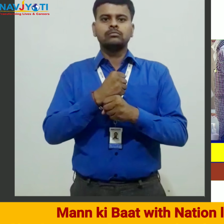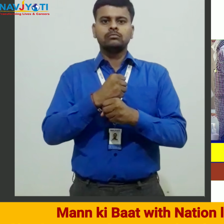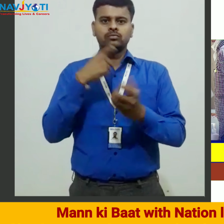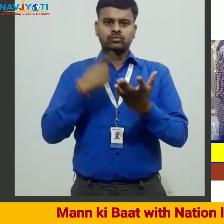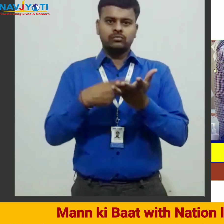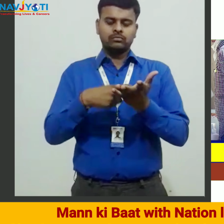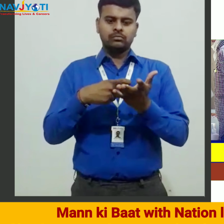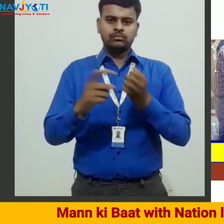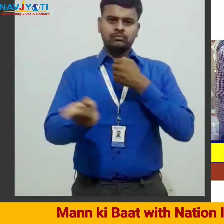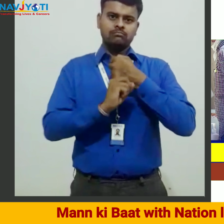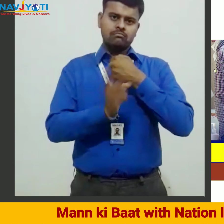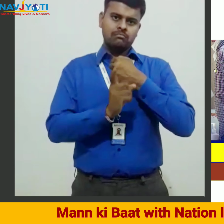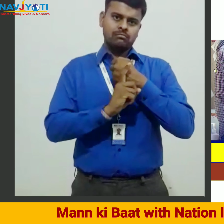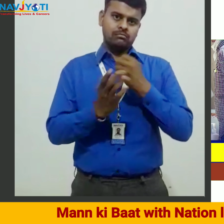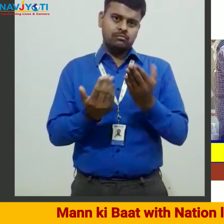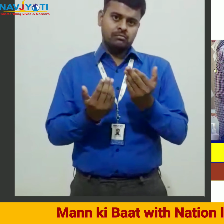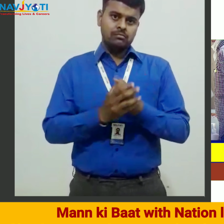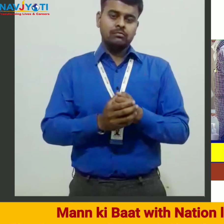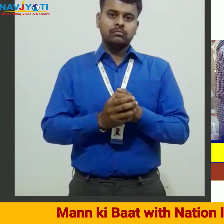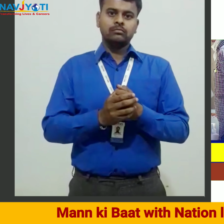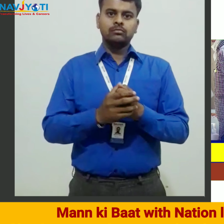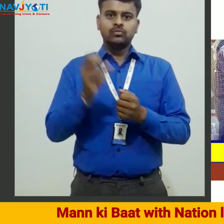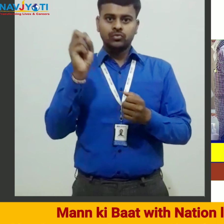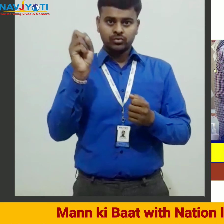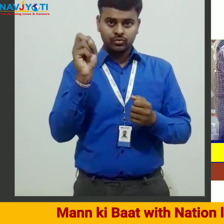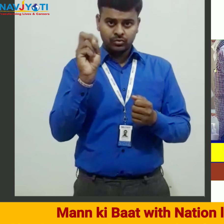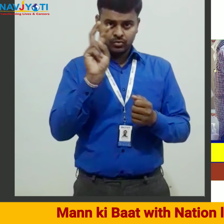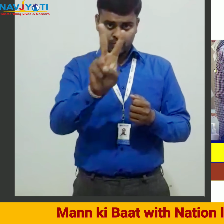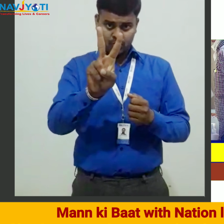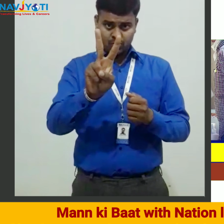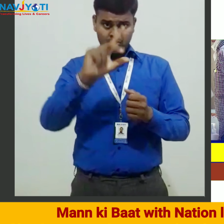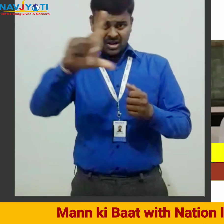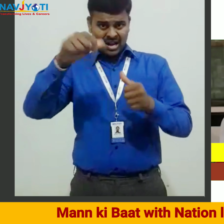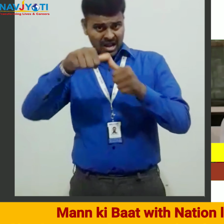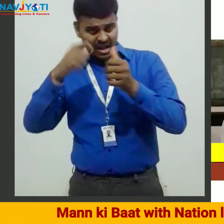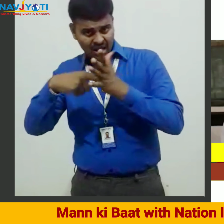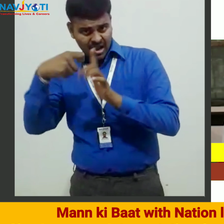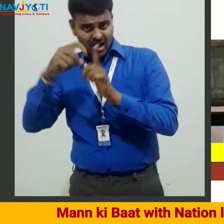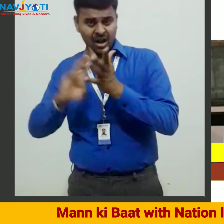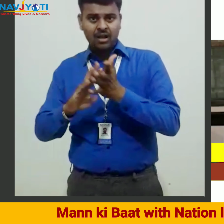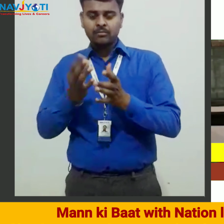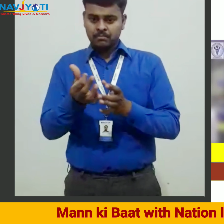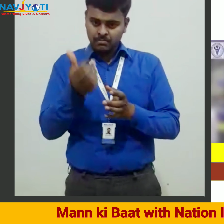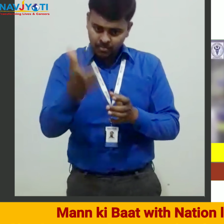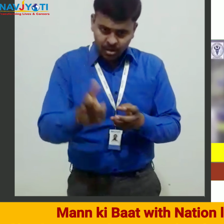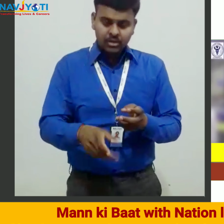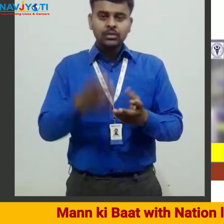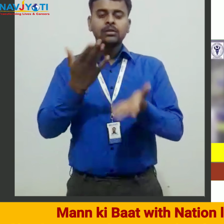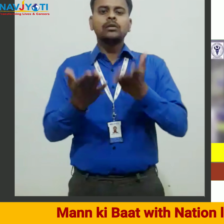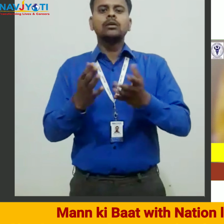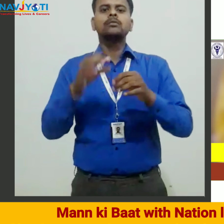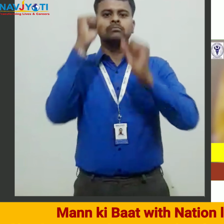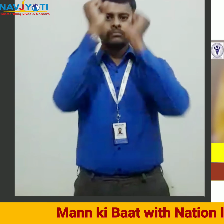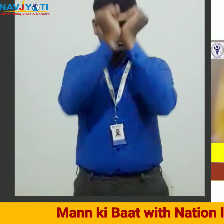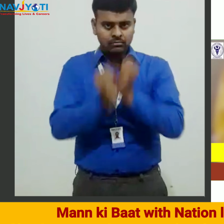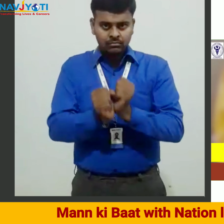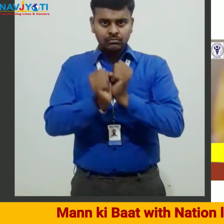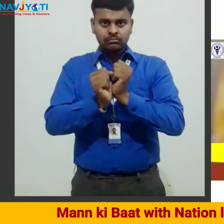रूप में चोट पहुंचाने वालों के खिलाफ बेहद सख्त सजा का प्रावधान किया गया है। हमारे